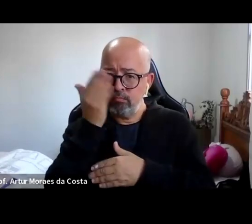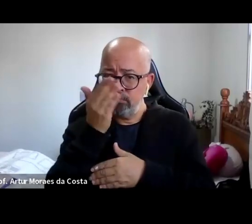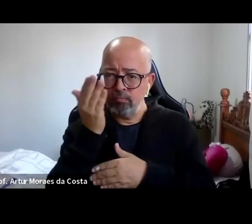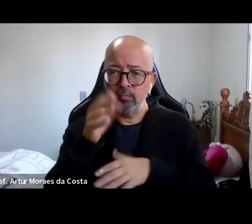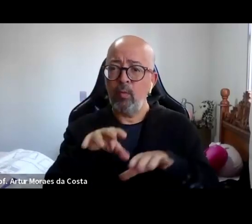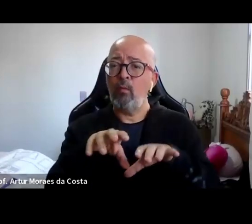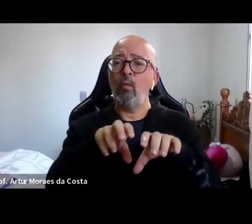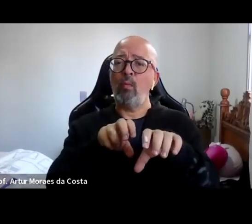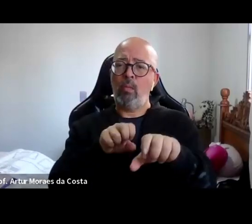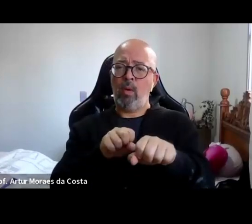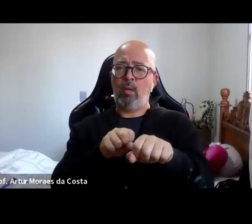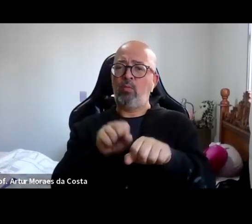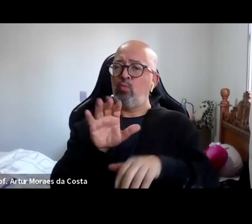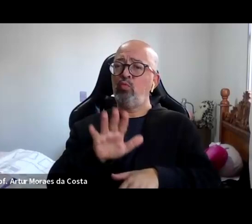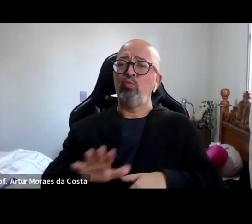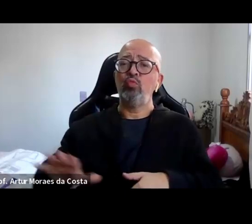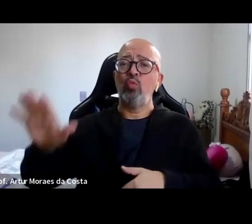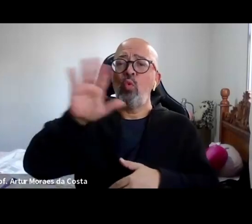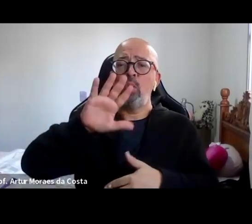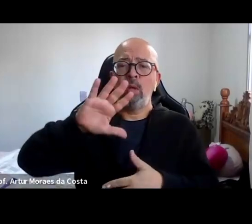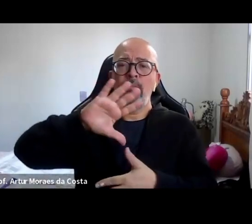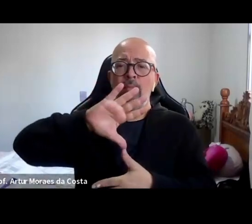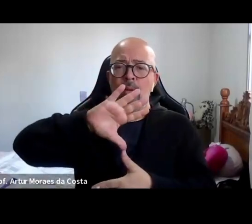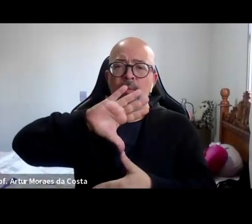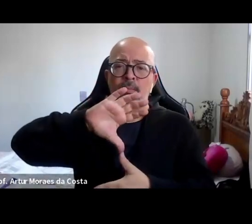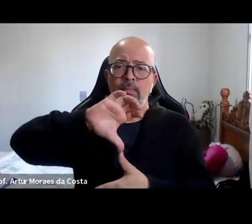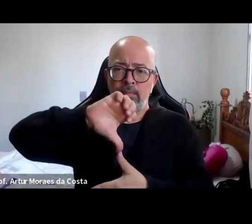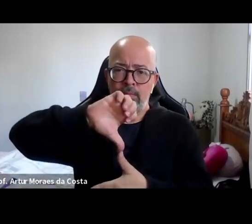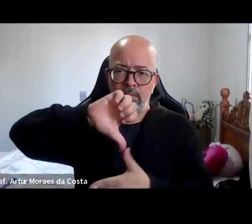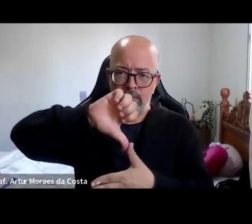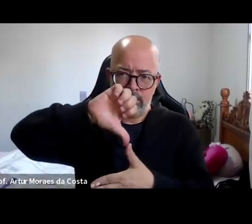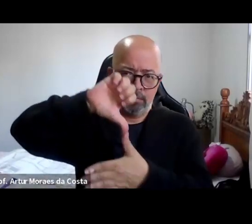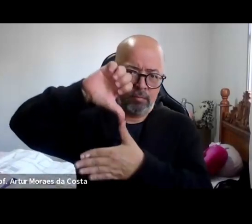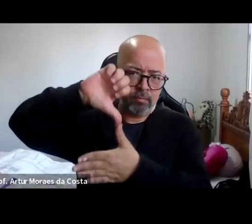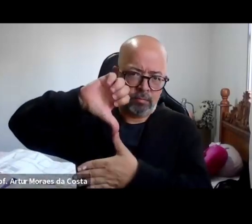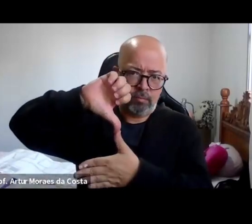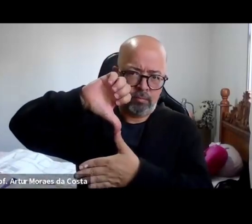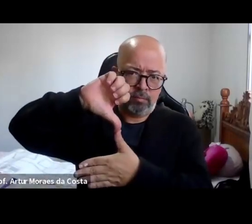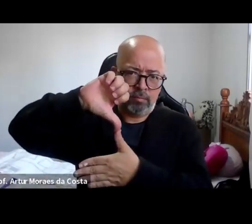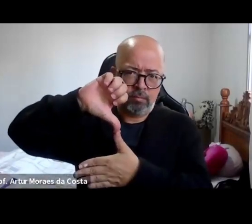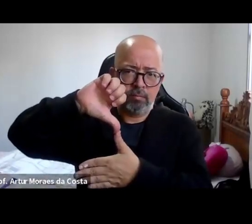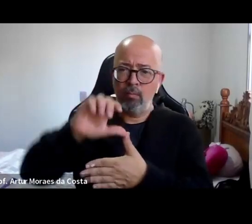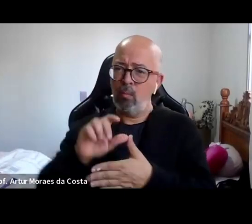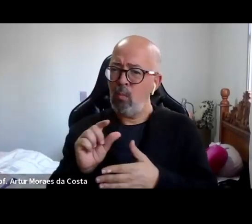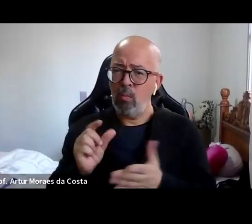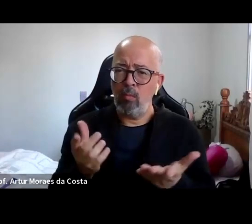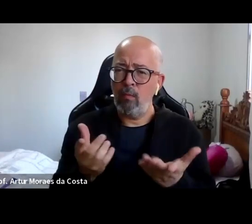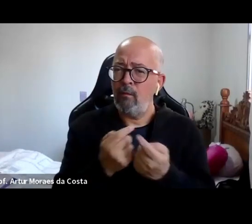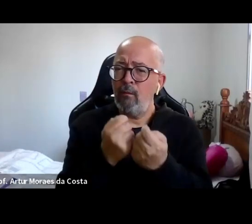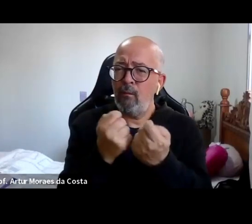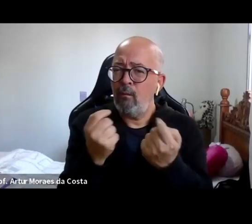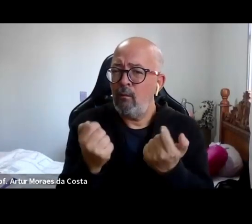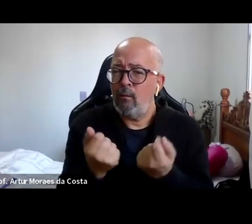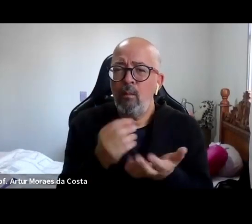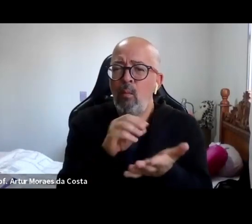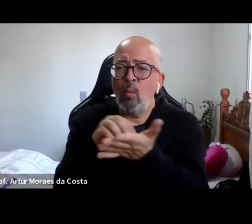recurrir a personas que saben comunicarse que conocen el sistema de comunicación que emplea la